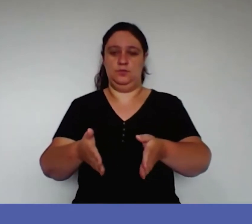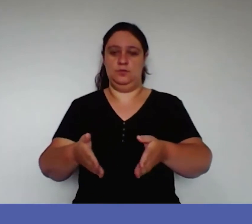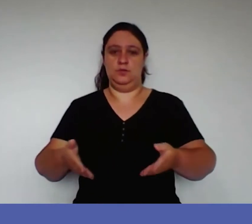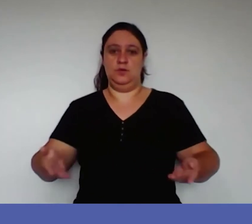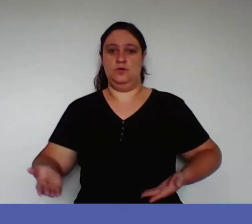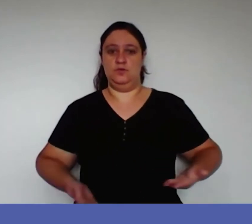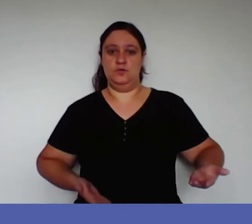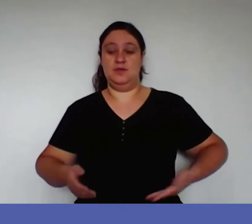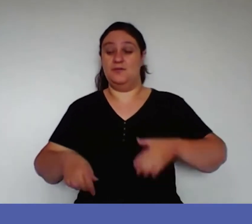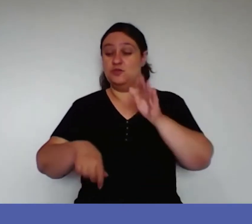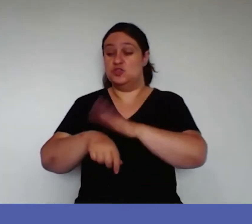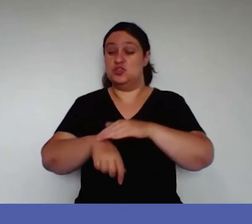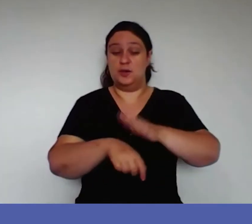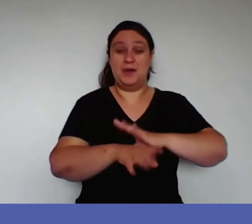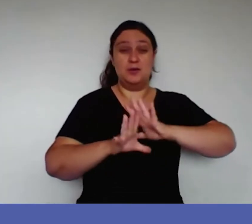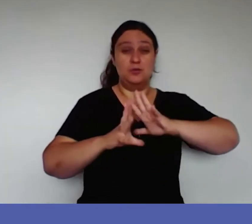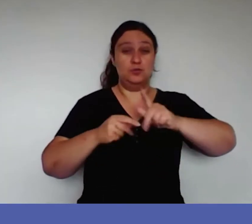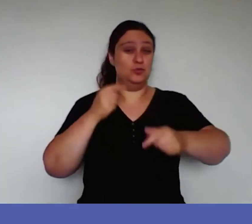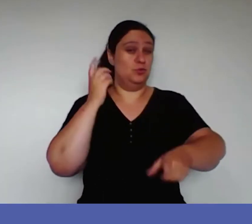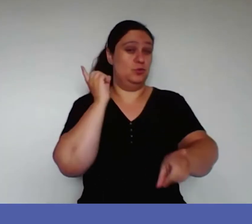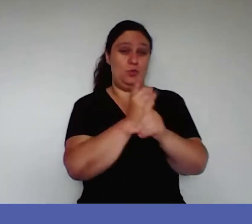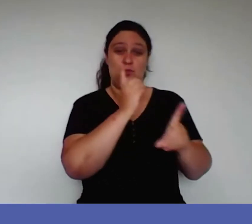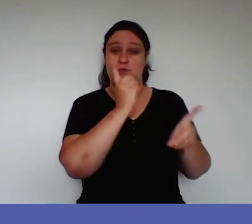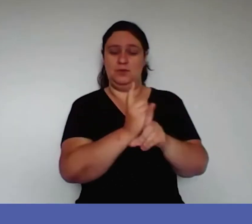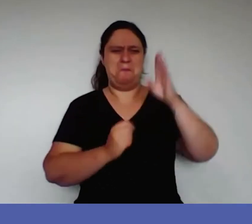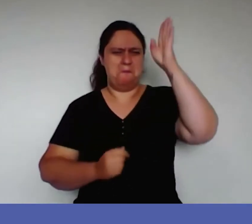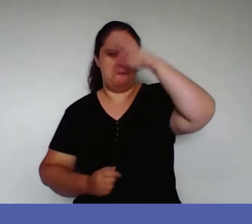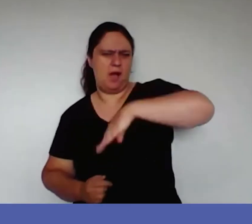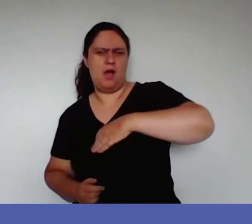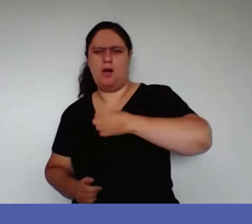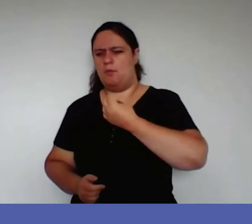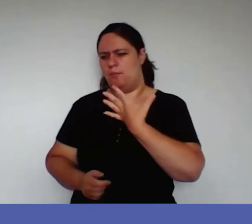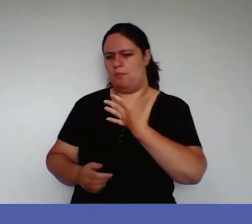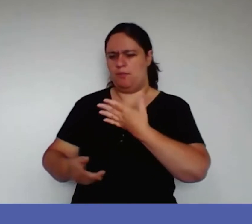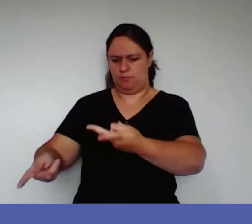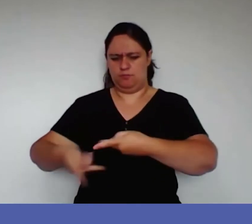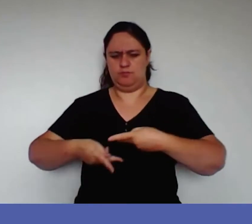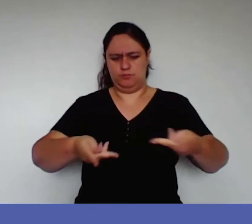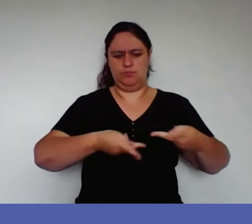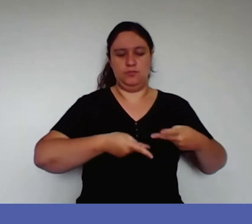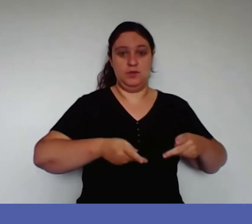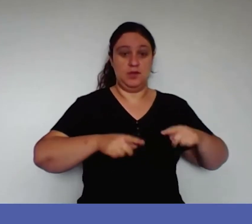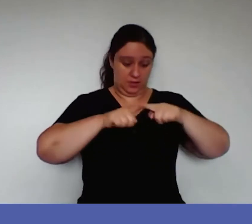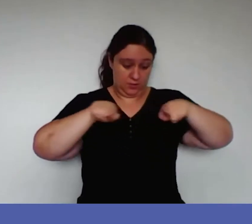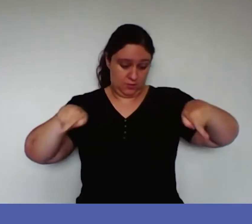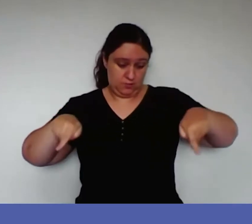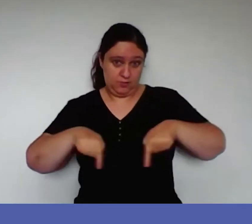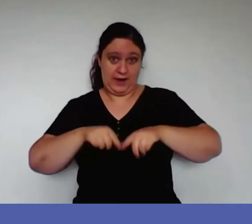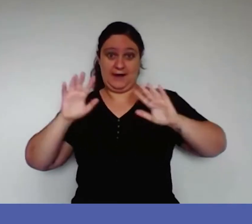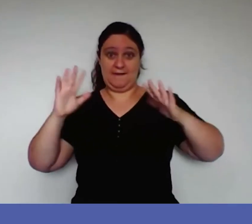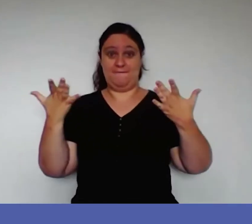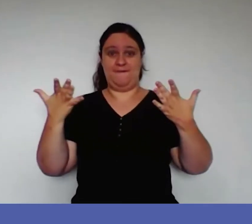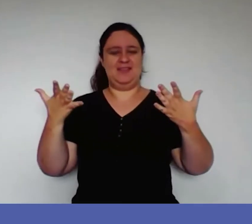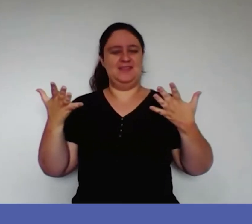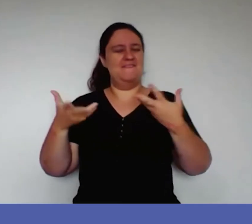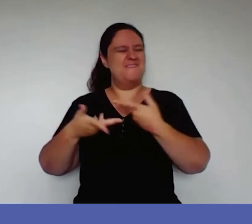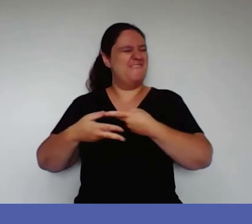encontraram, maus e bons, e a sala do banquete ficou repleta de convidados. Aleluia!